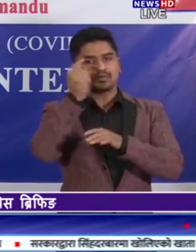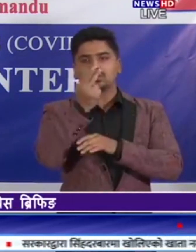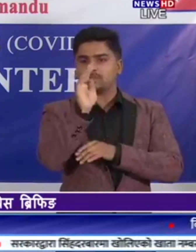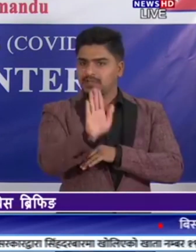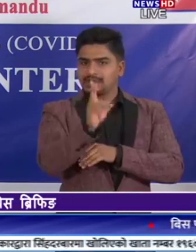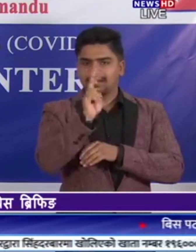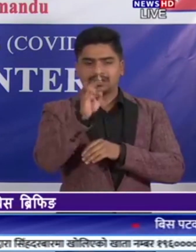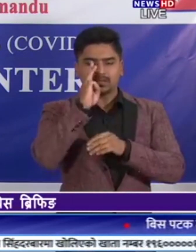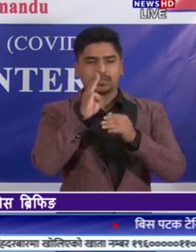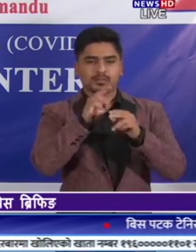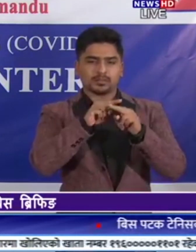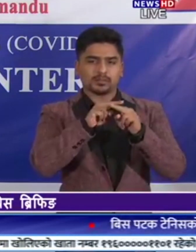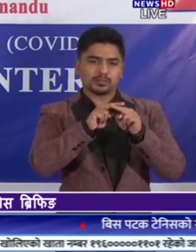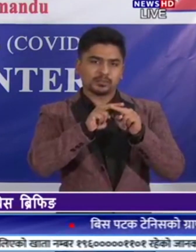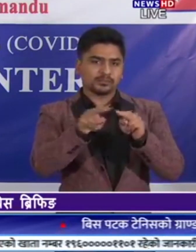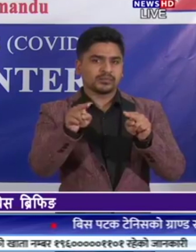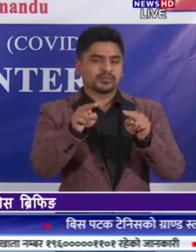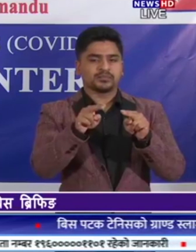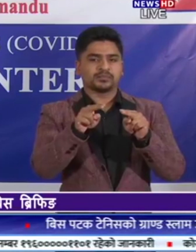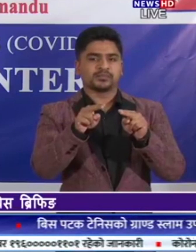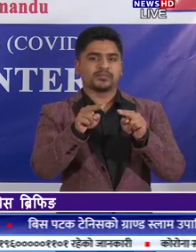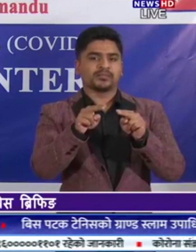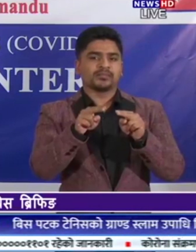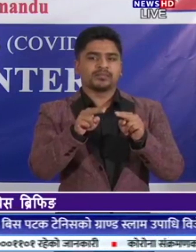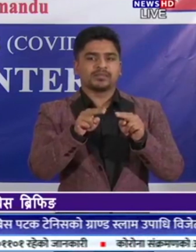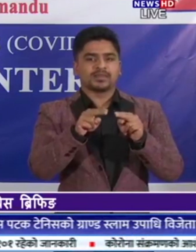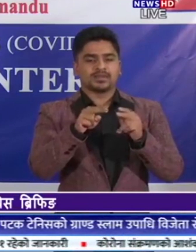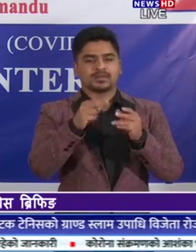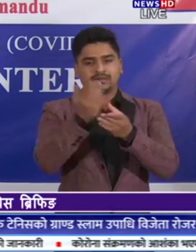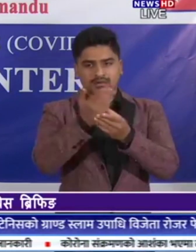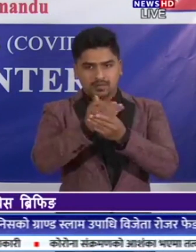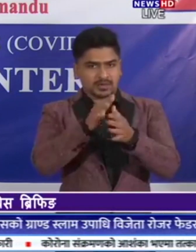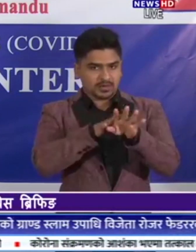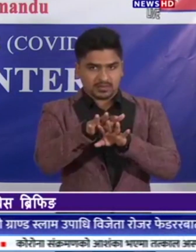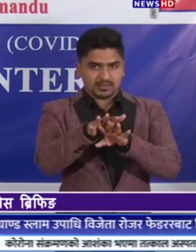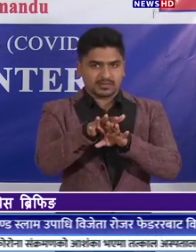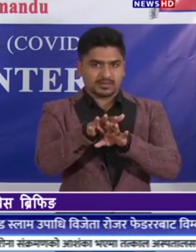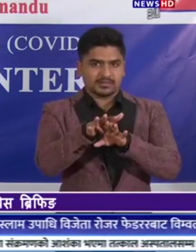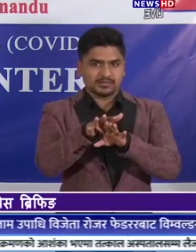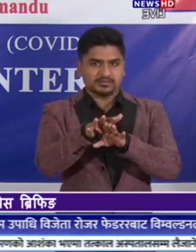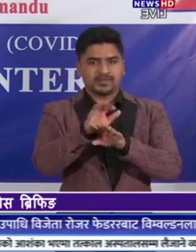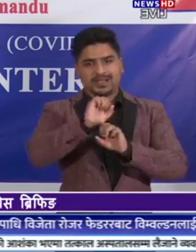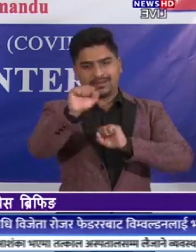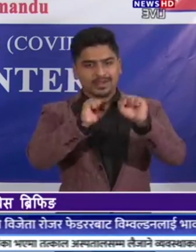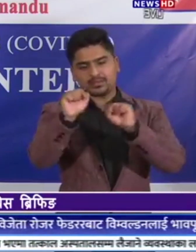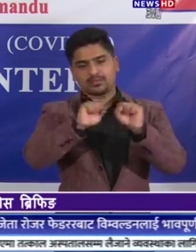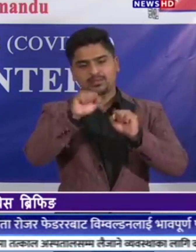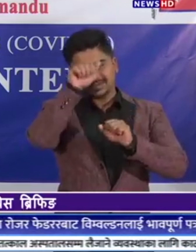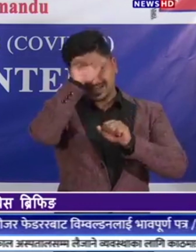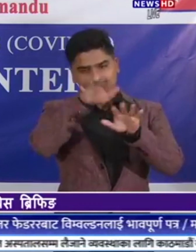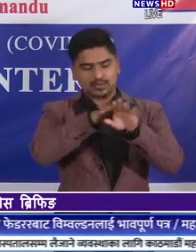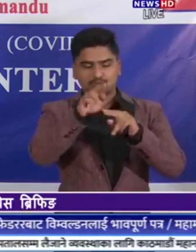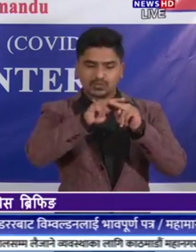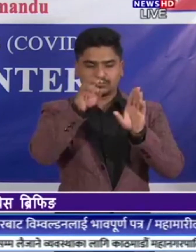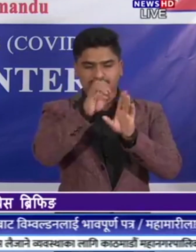तेस मा प्रयाप्त यो डकुमेंट हरू, आफनो विवरान हरू प्रयाप्त